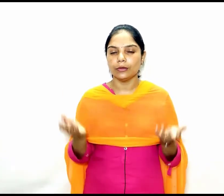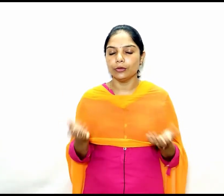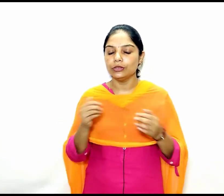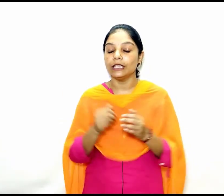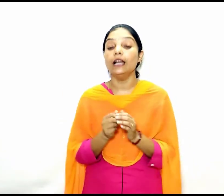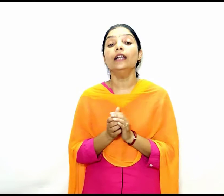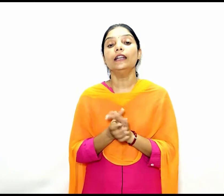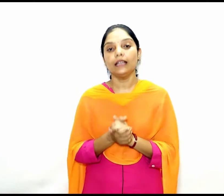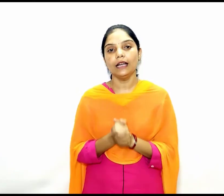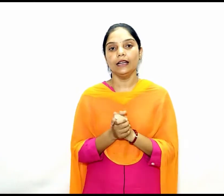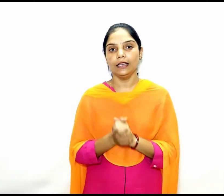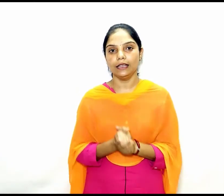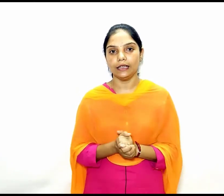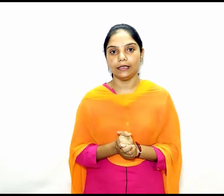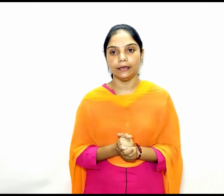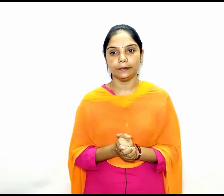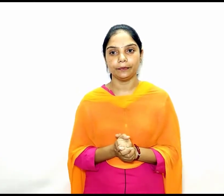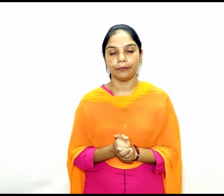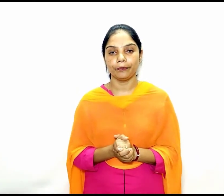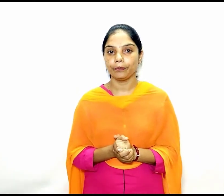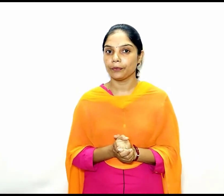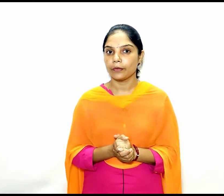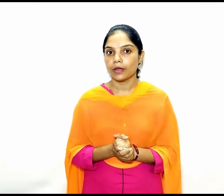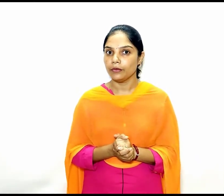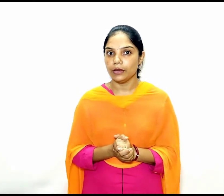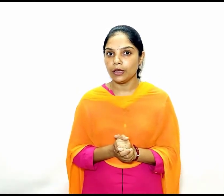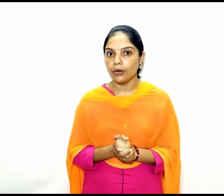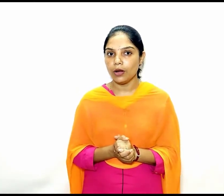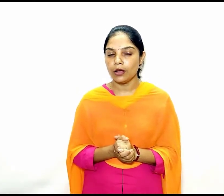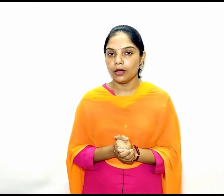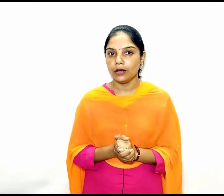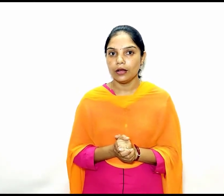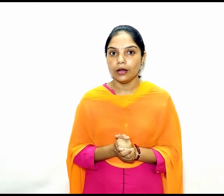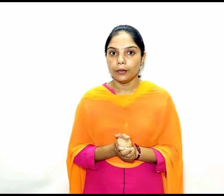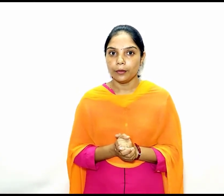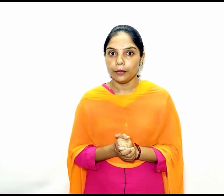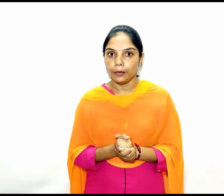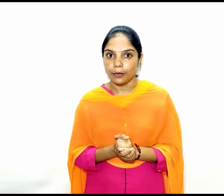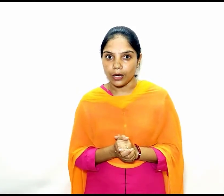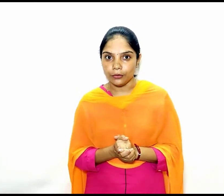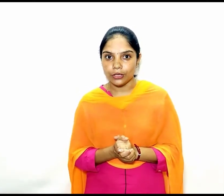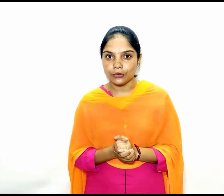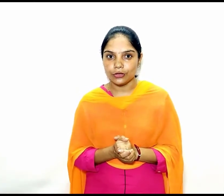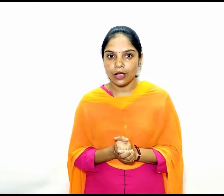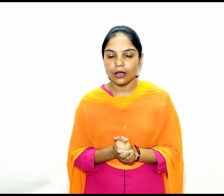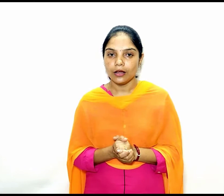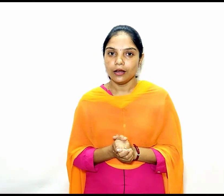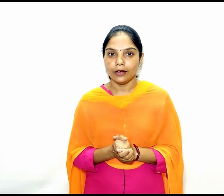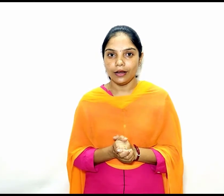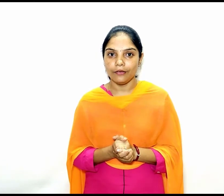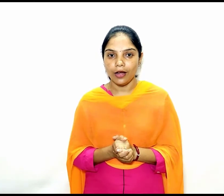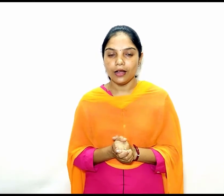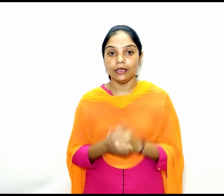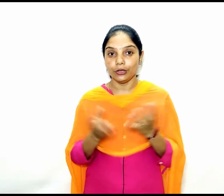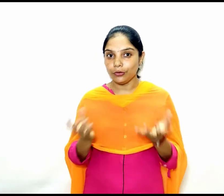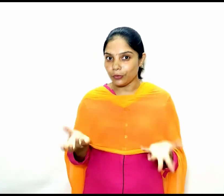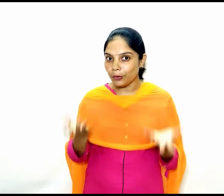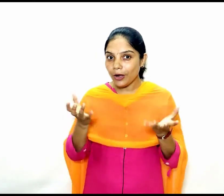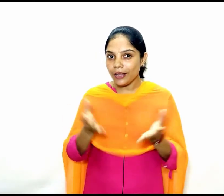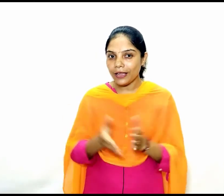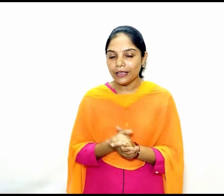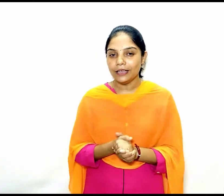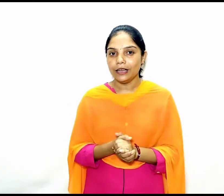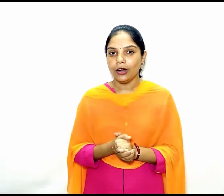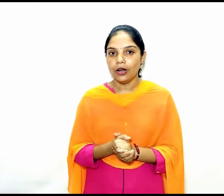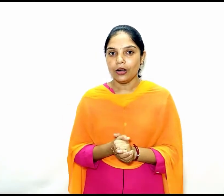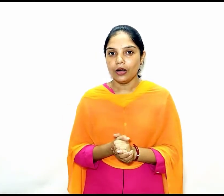क्योंकि उसे बहुत ज्यादा ठंड लग रही थी। फिर क्या हुआ? भालू ने सोचा, अरे वाह, ये तो